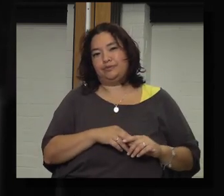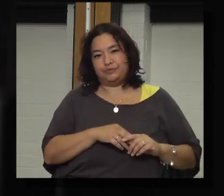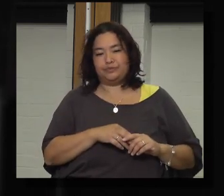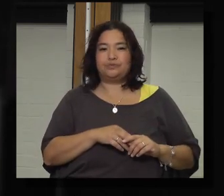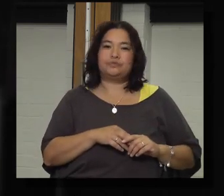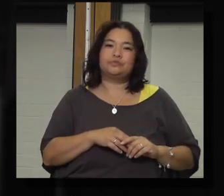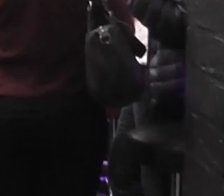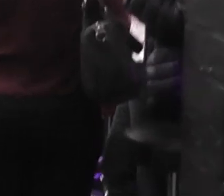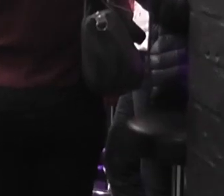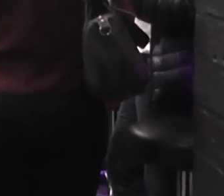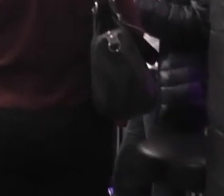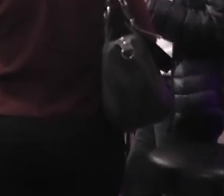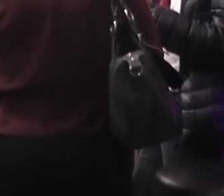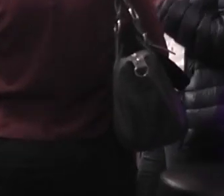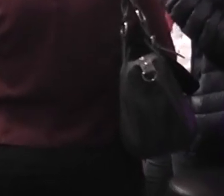verbeteren.